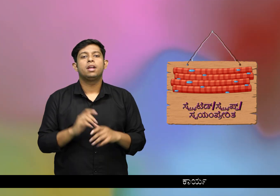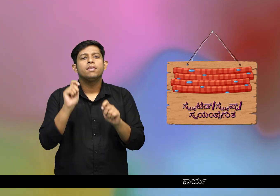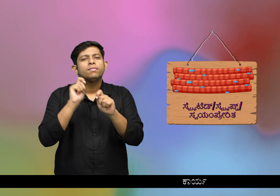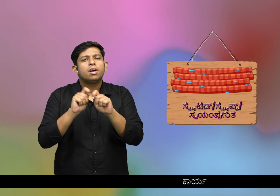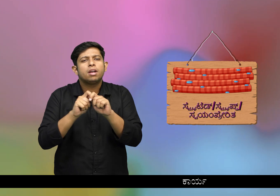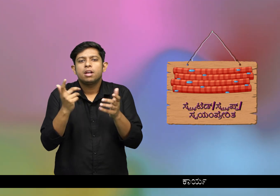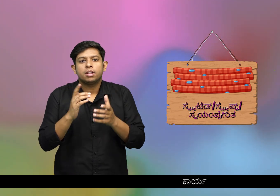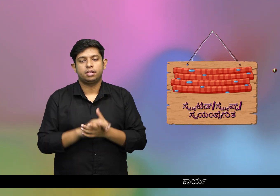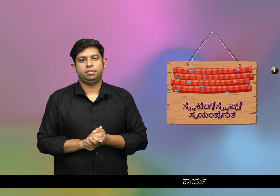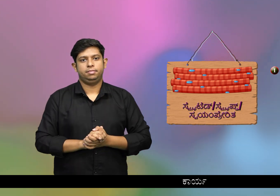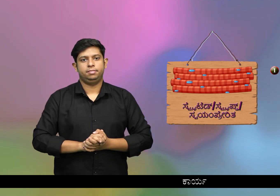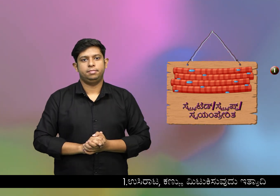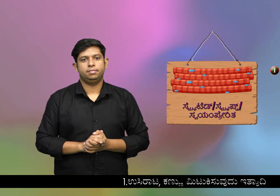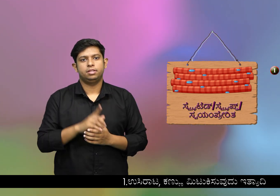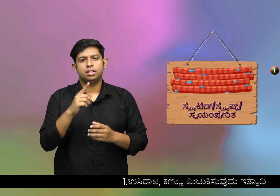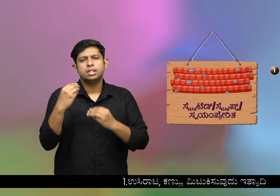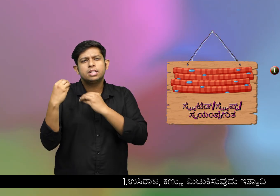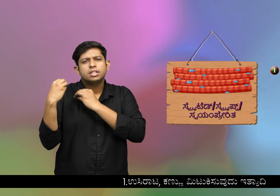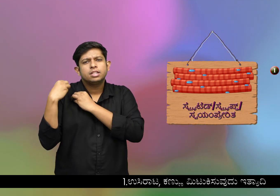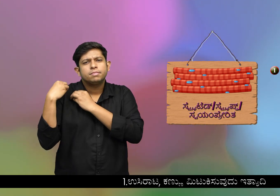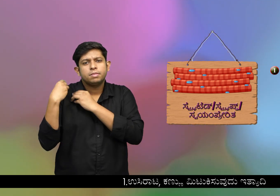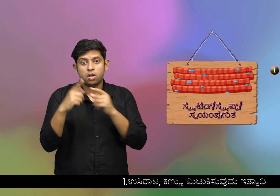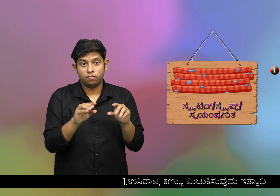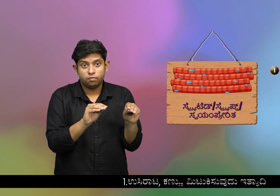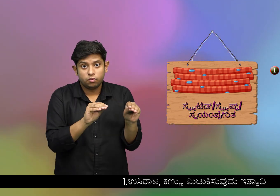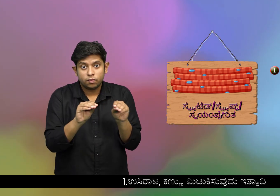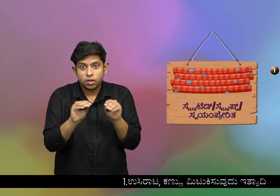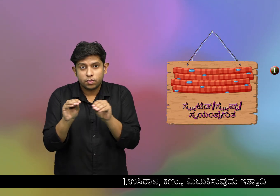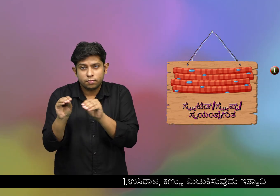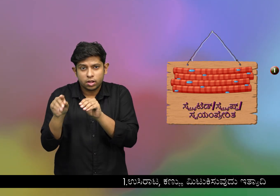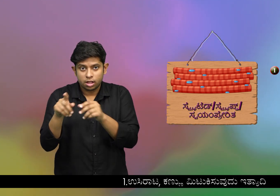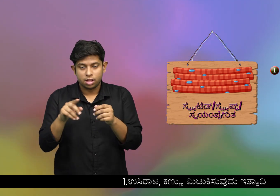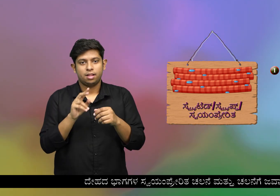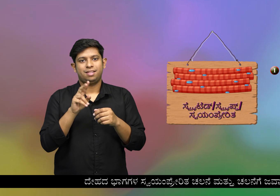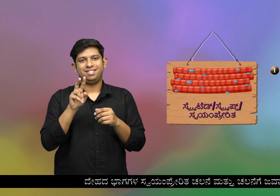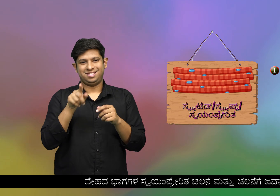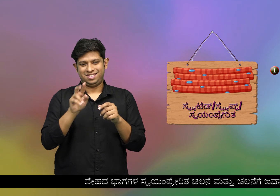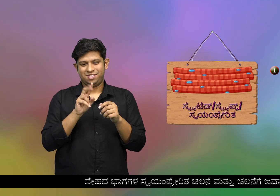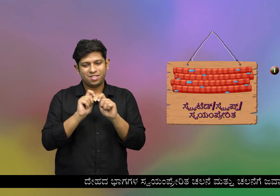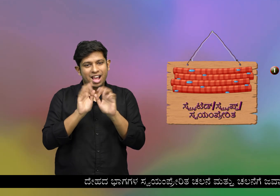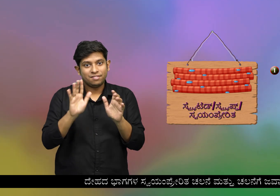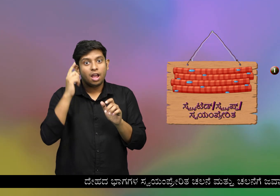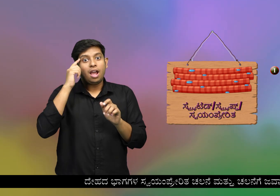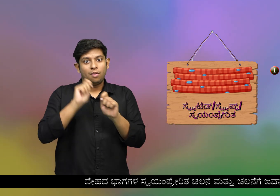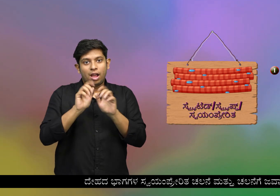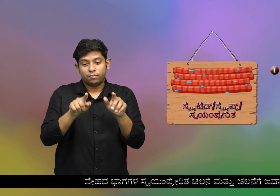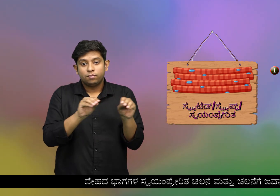ಕಾರ್ಯ: ಉಸಿರಾಟ, ಕಣ್ಣು ಮಿಟುಕಿಸುವುದು ಇತ್ಯಾದಿ ದೇಹದ ಭಾಗಗಳ ಸ್ವಯಂ ಪ್ರೇರಿತ ಚಲನೆ